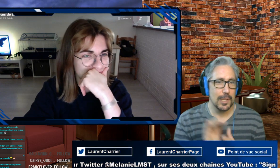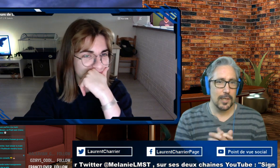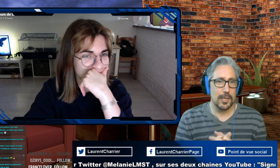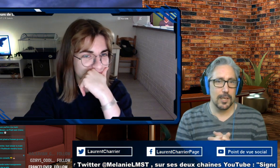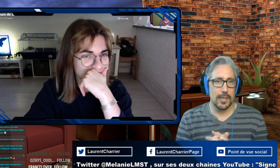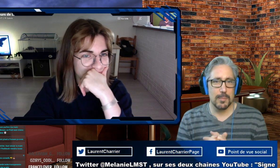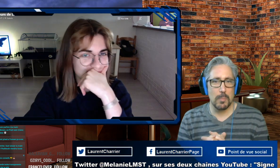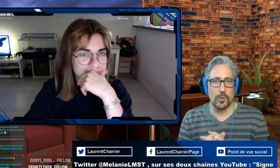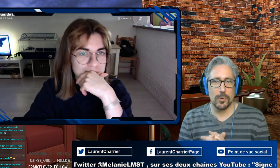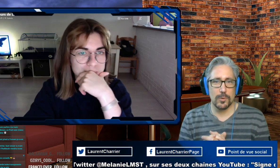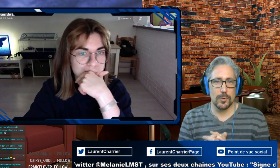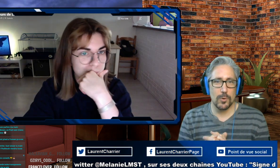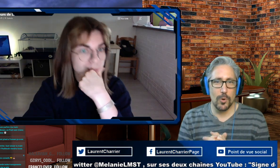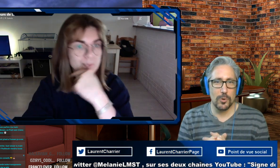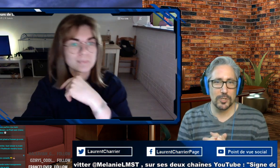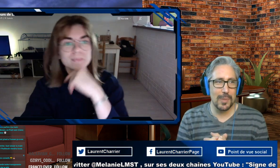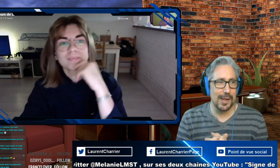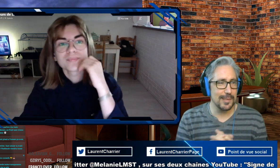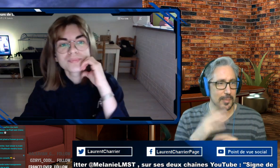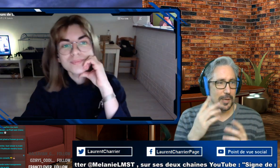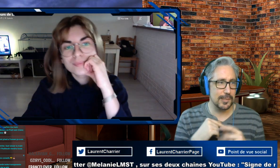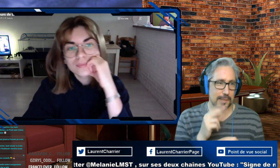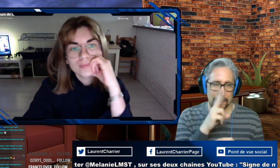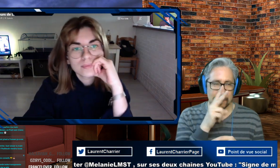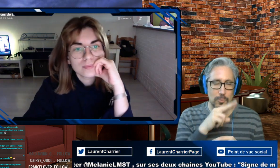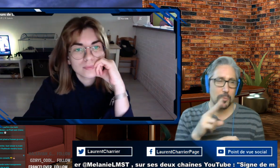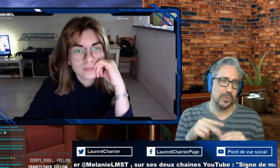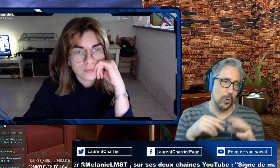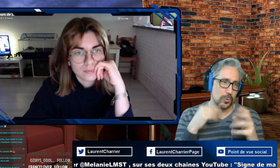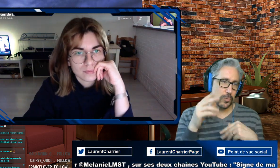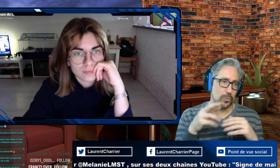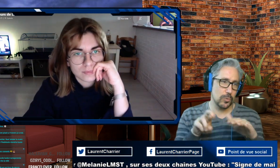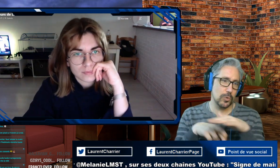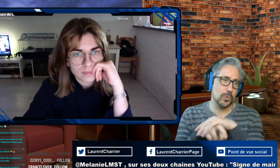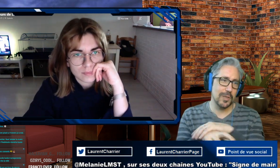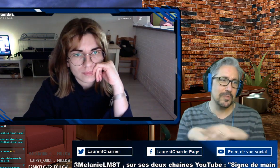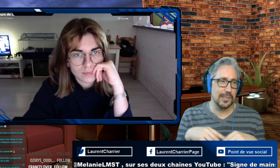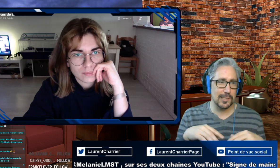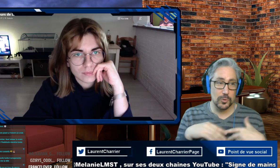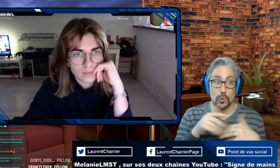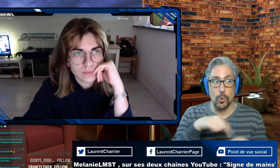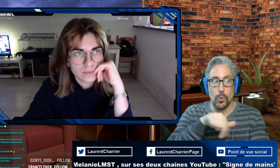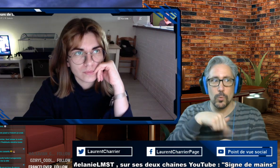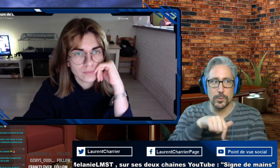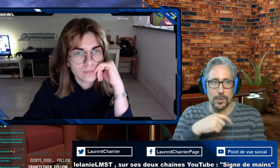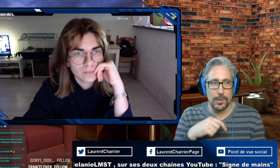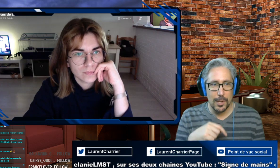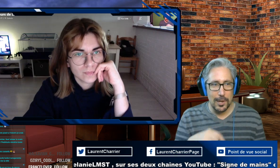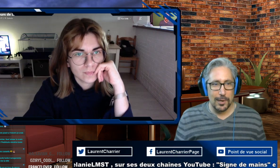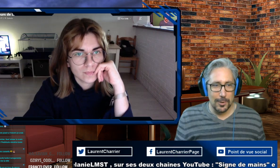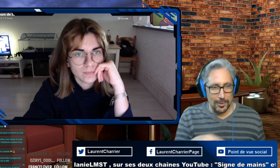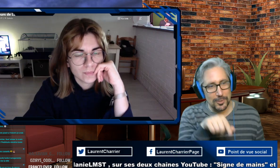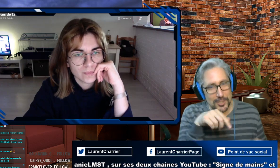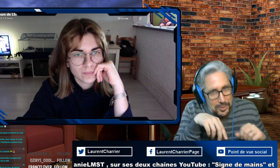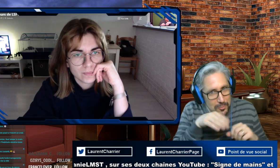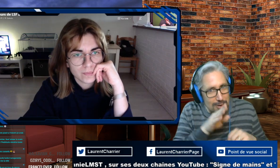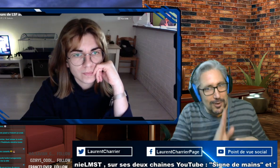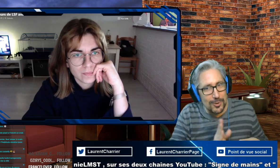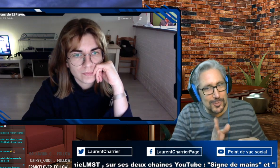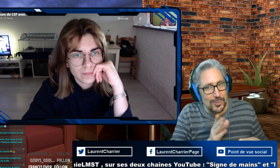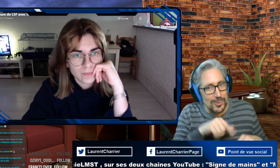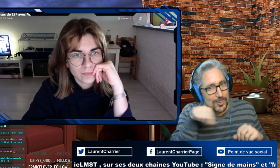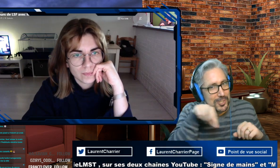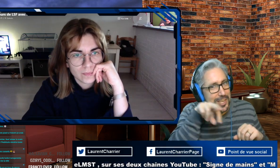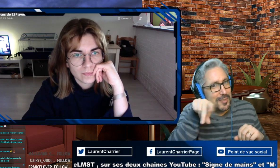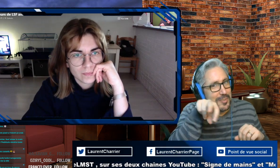Exactement. Et même le chien de Mélanie, c'est drôle parce que quand on révise et que ça dure longtemps, le